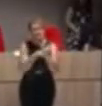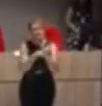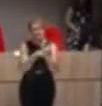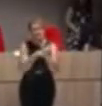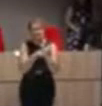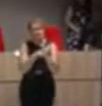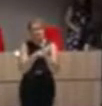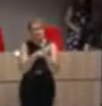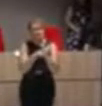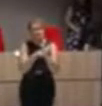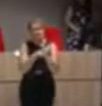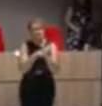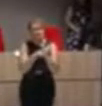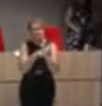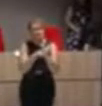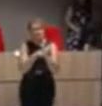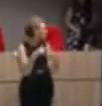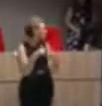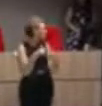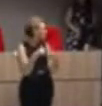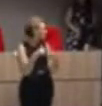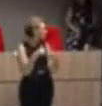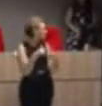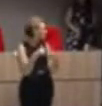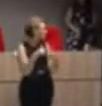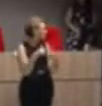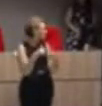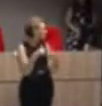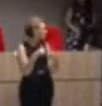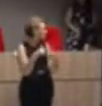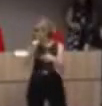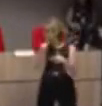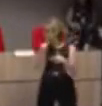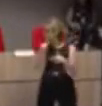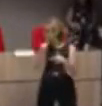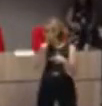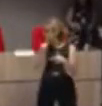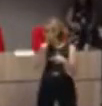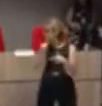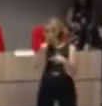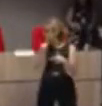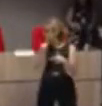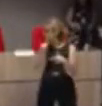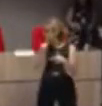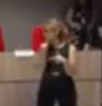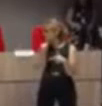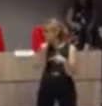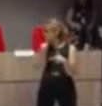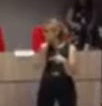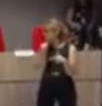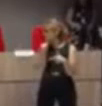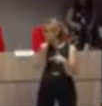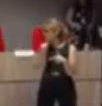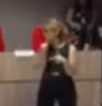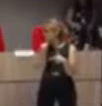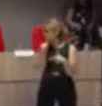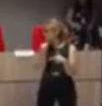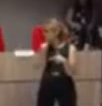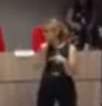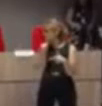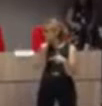Agradeço também a doutora Ana Cristina Tocha Ribeiro pela parceria da CONAP sempre, um trabalho intenso nos eventos da